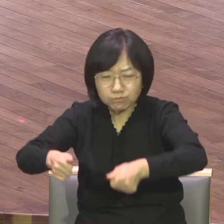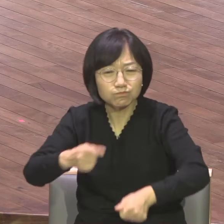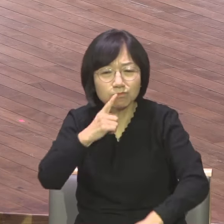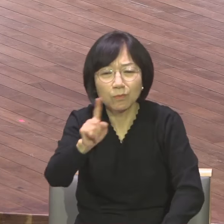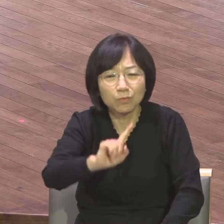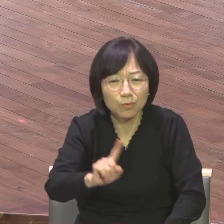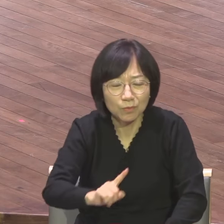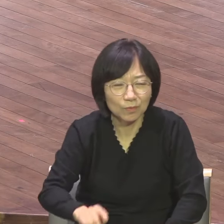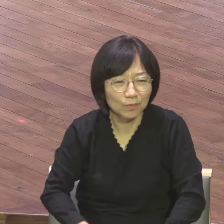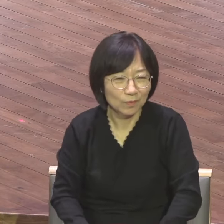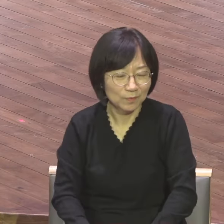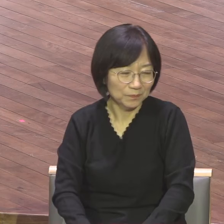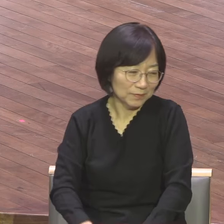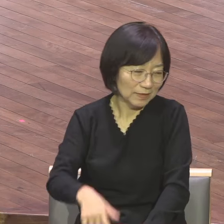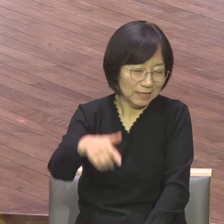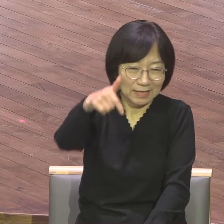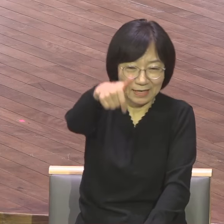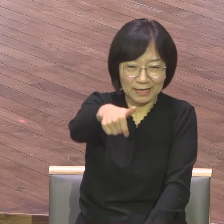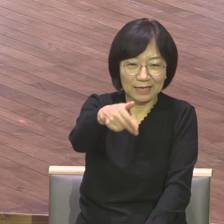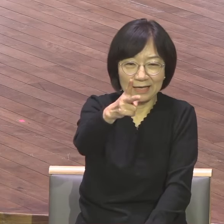말은 히브리말로